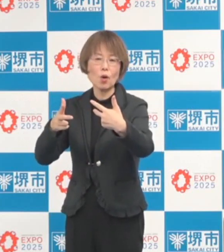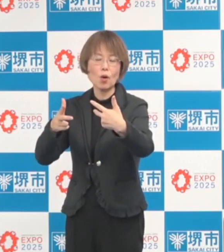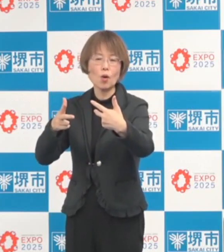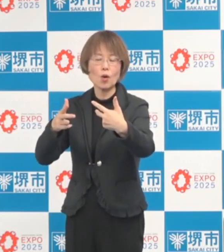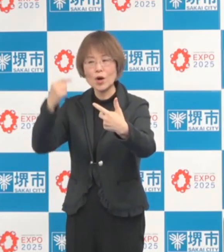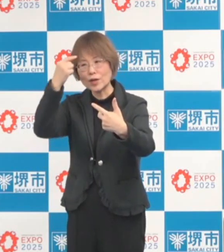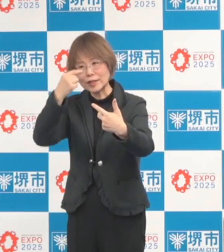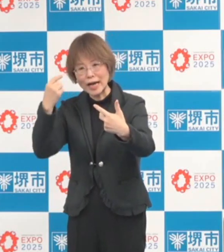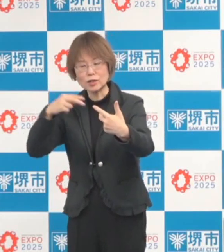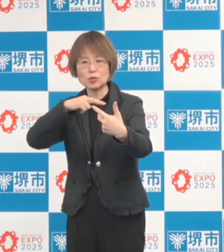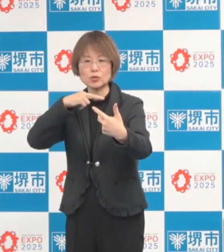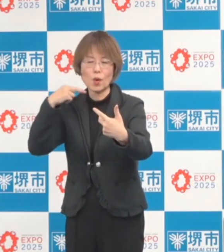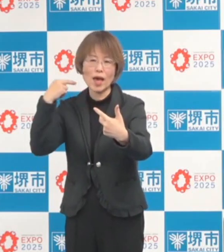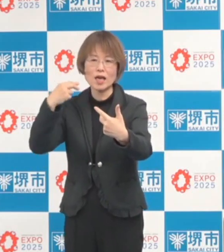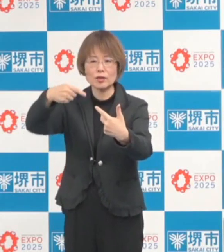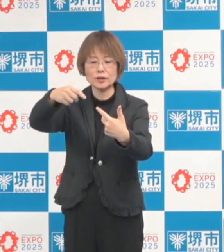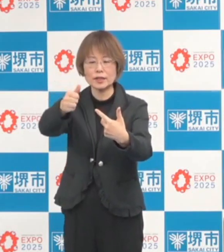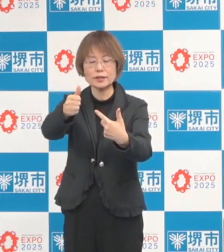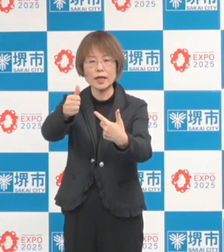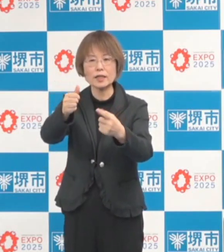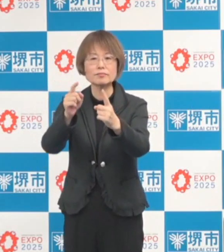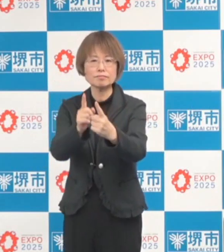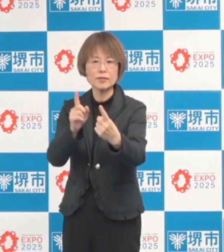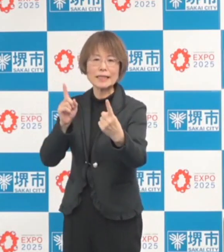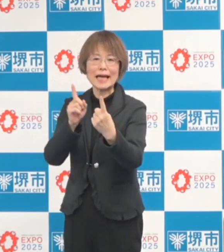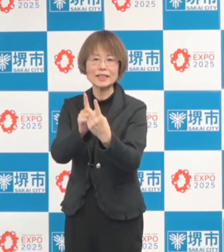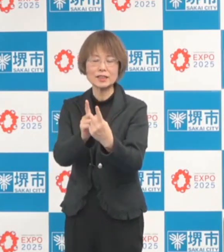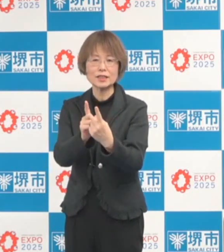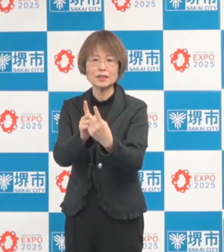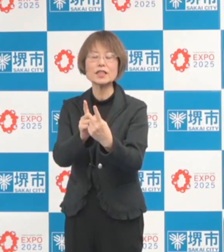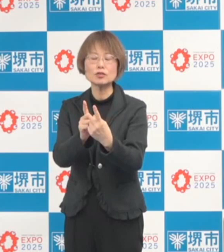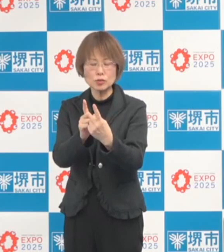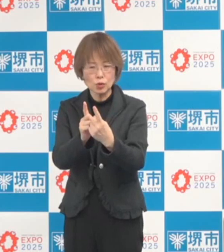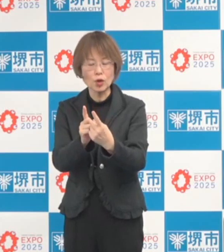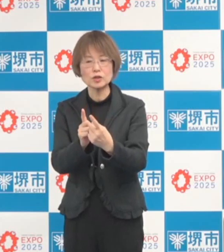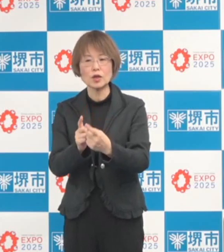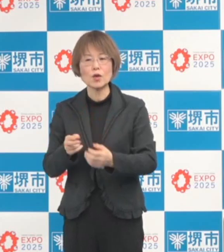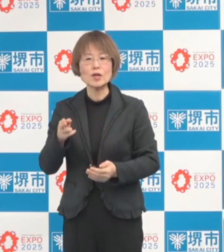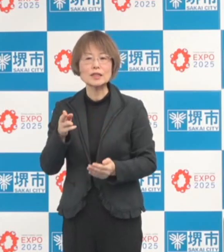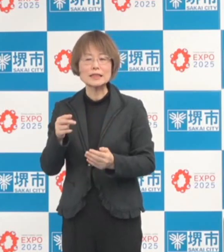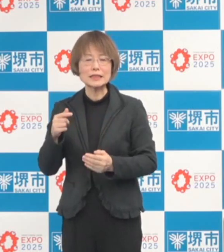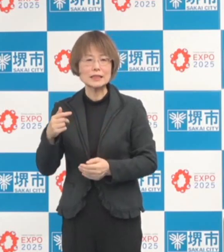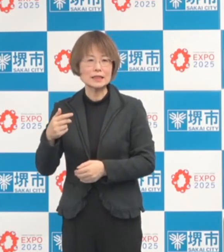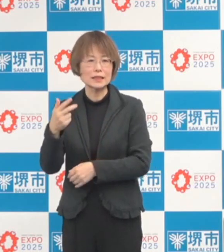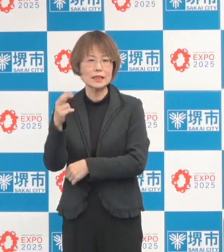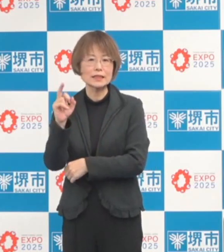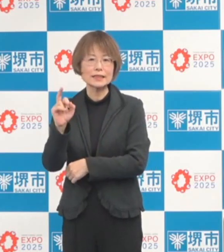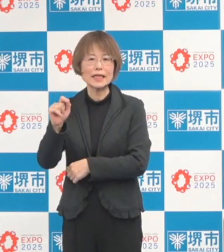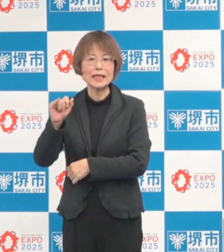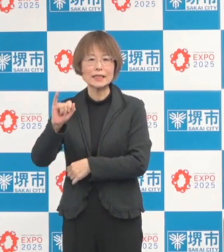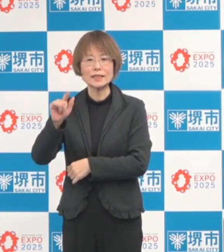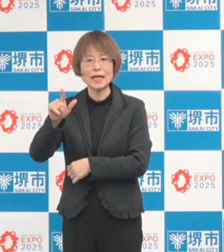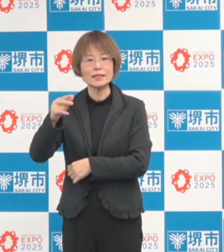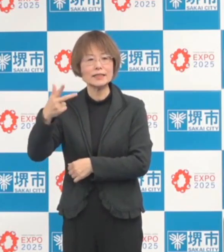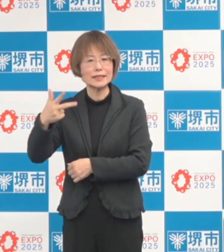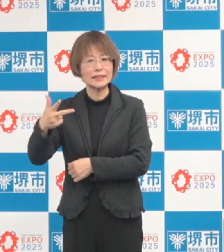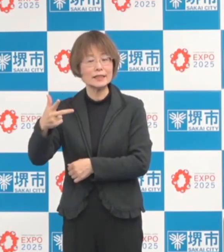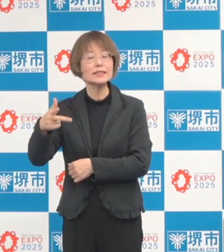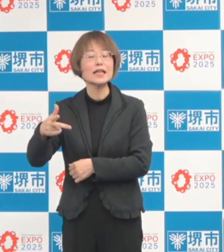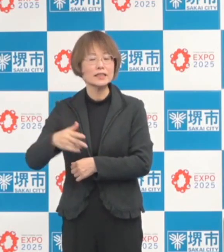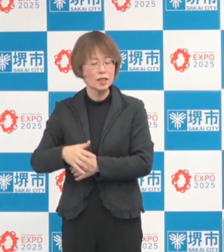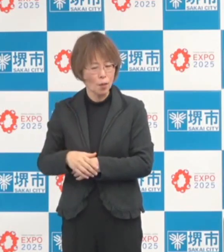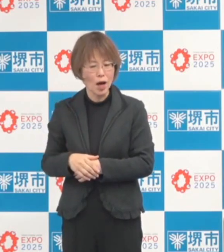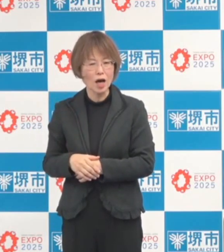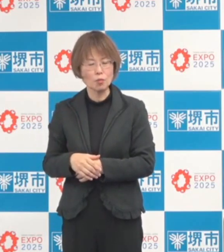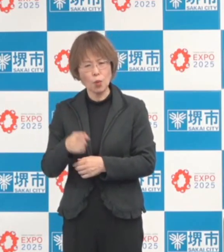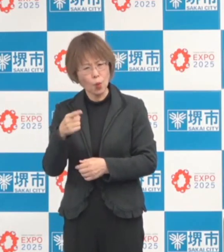師とオンラインで結んで1対1で行うということについて、おそらく政令市ではほとんど例がないんじゃないかと考え